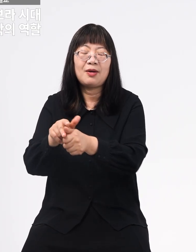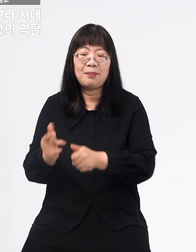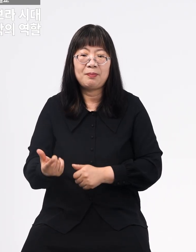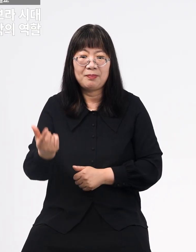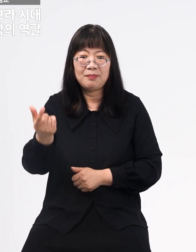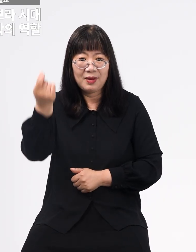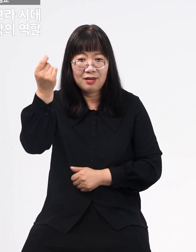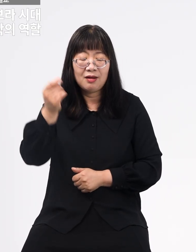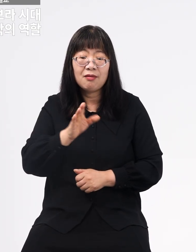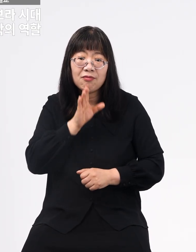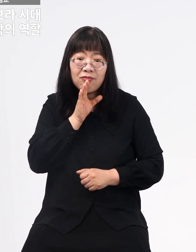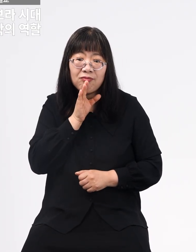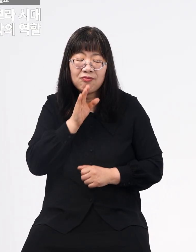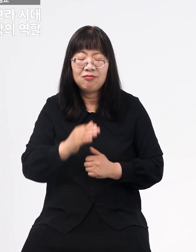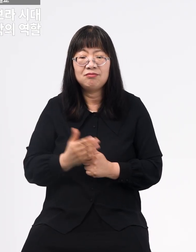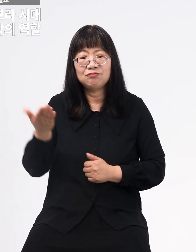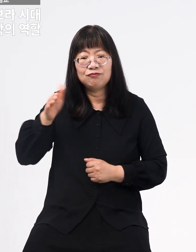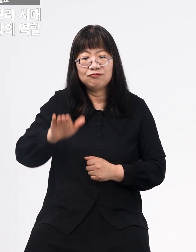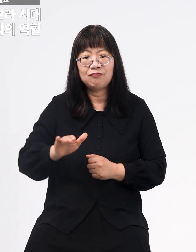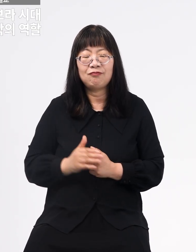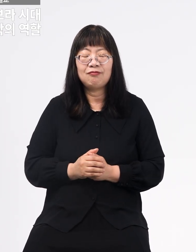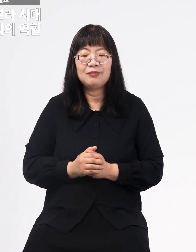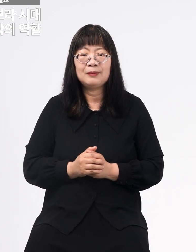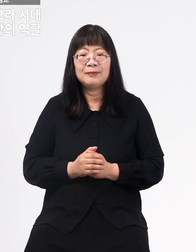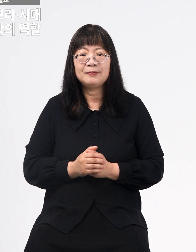물어서 뭐해요? 그런데